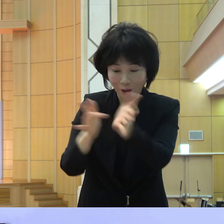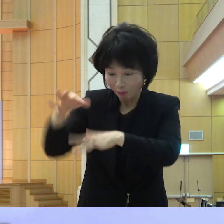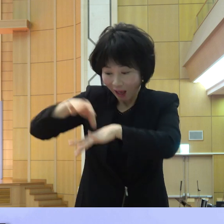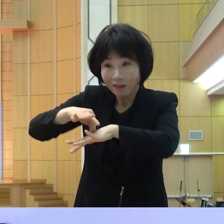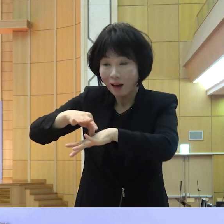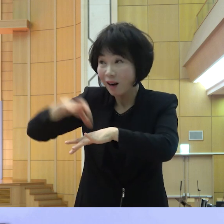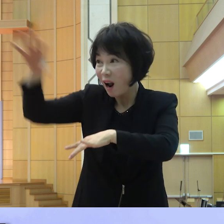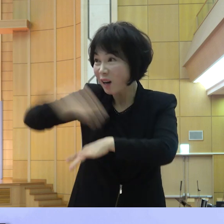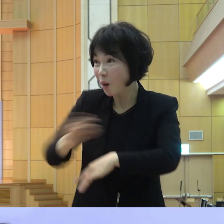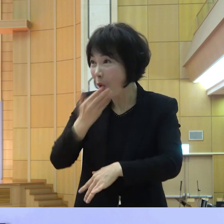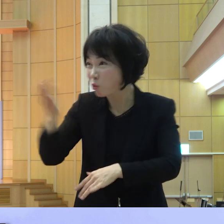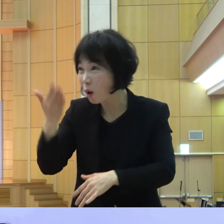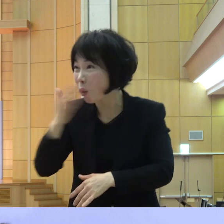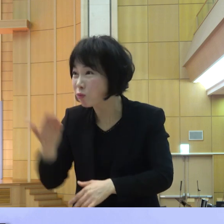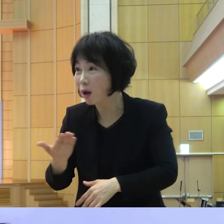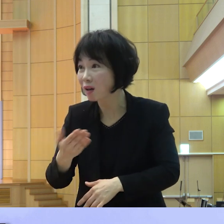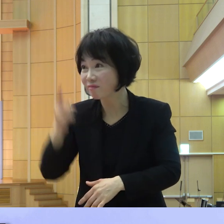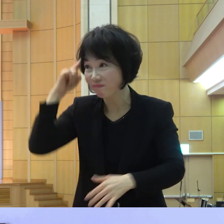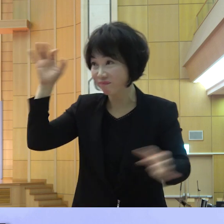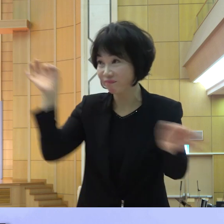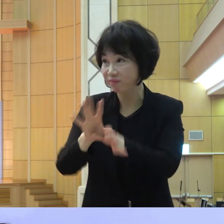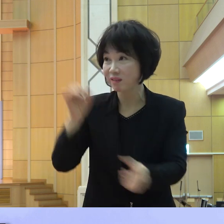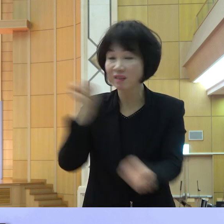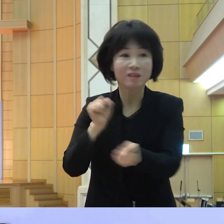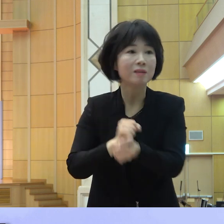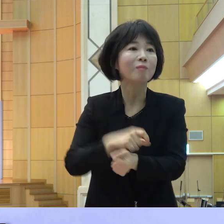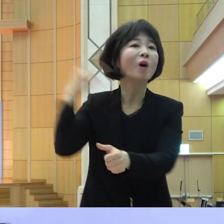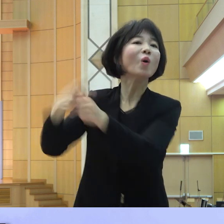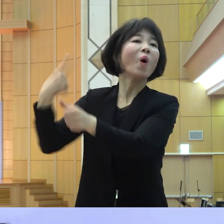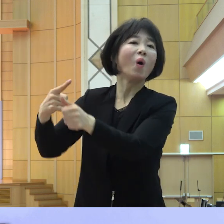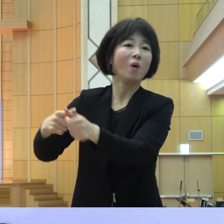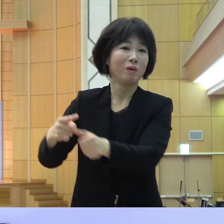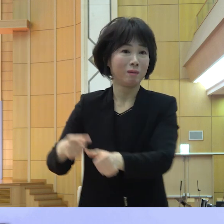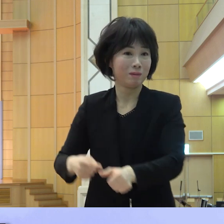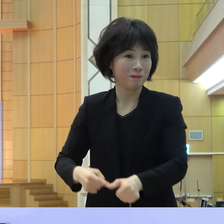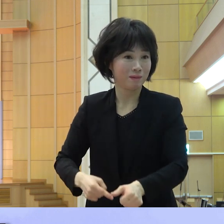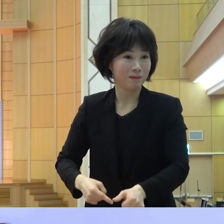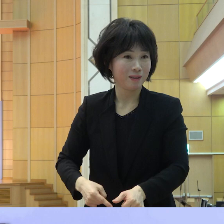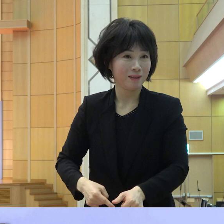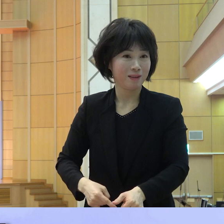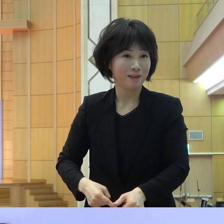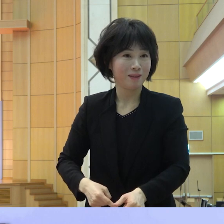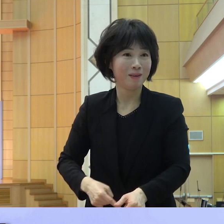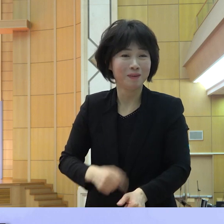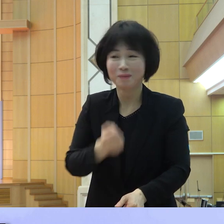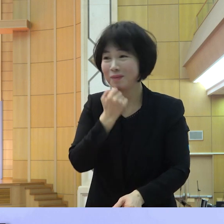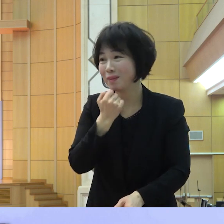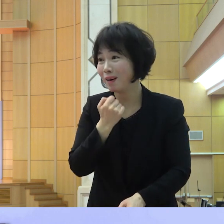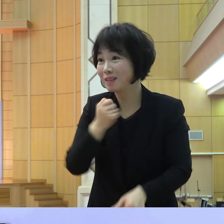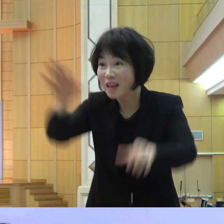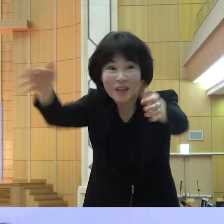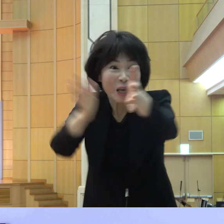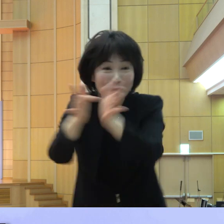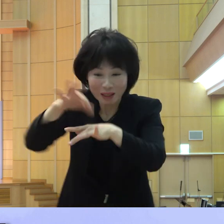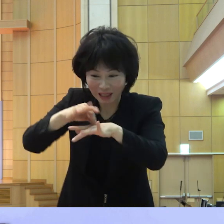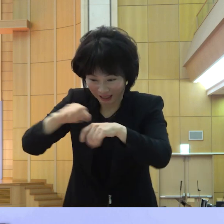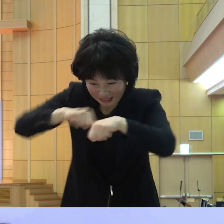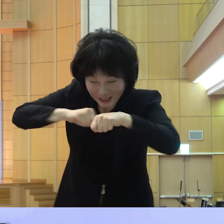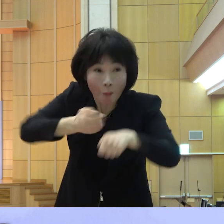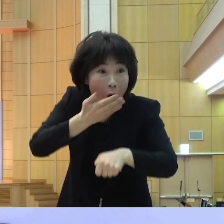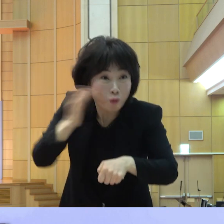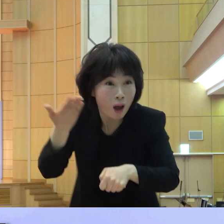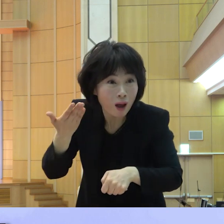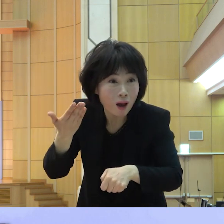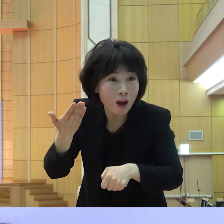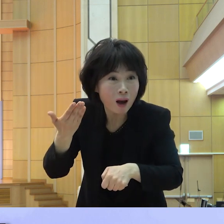깨닫지 못하니까, 육신적으로만 생각하니까, 아니 자기 살이 생명의 떡이라고 해서 그럼 우리가 예수님 살을 뜯어 먹어야 돼?